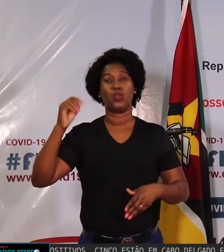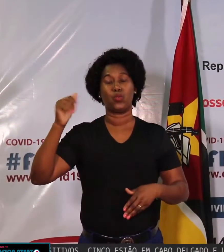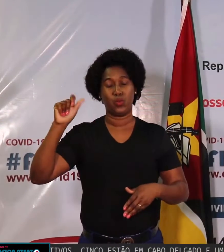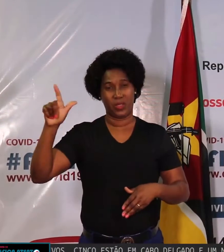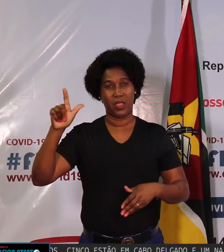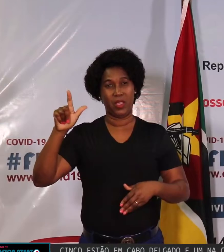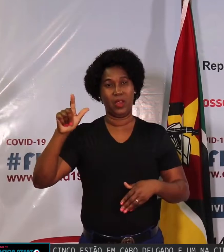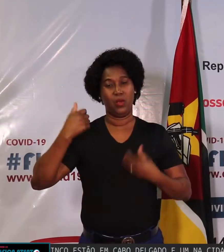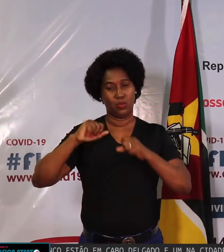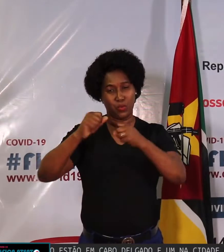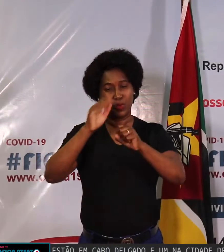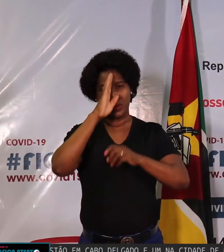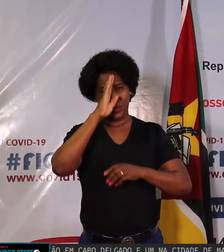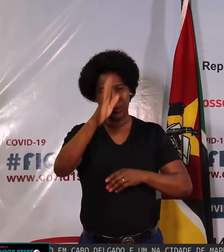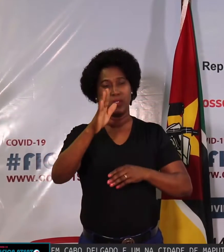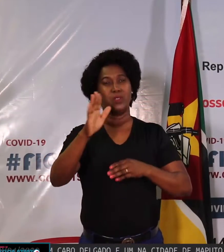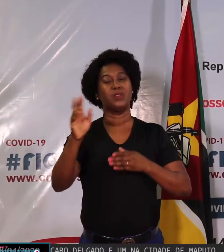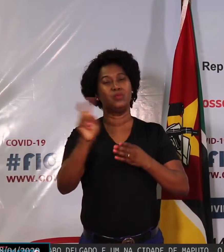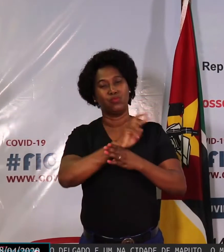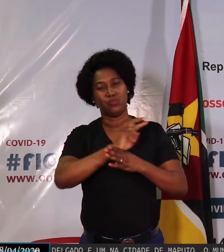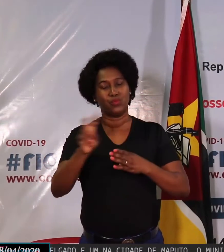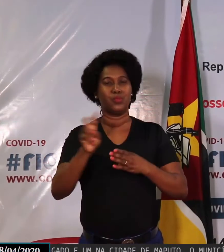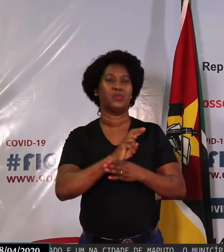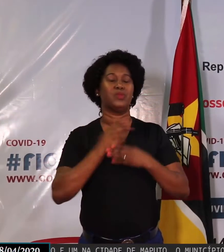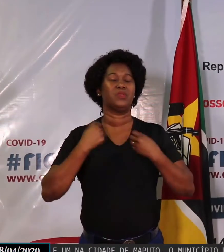das medidas de controle ora em curso.